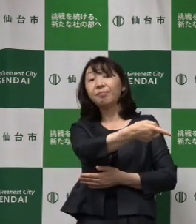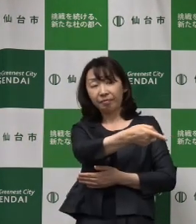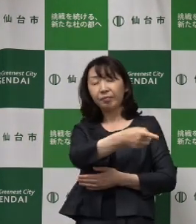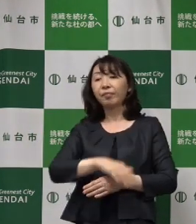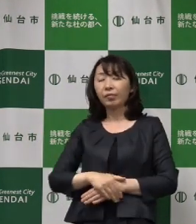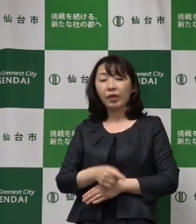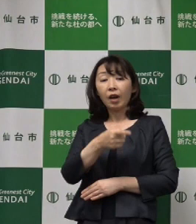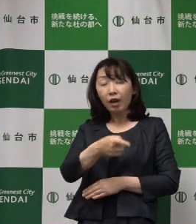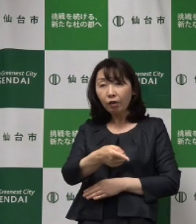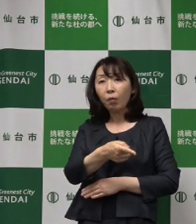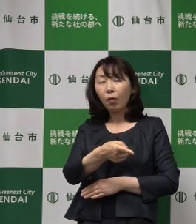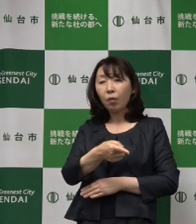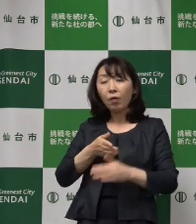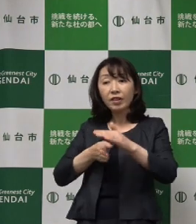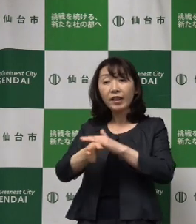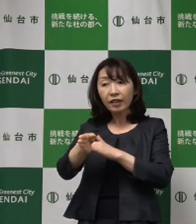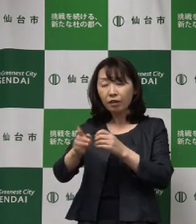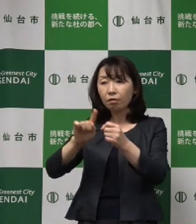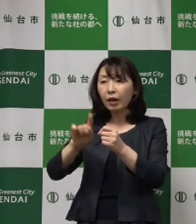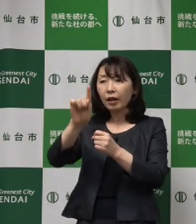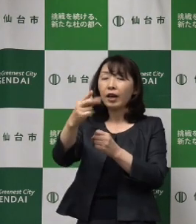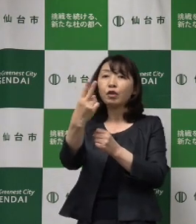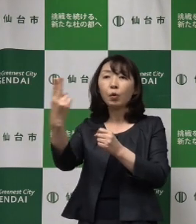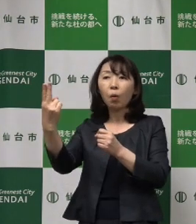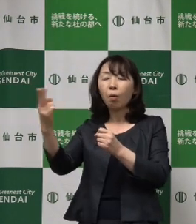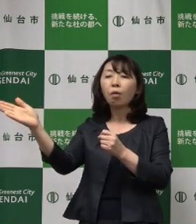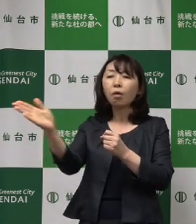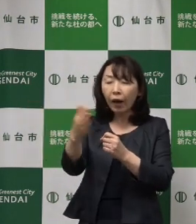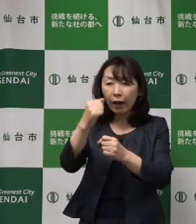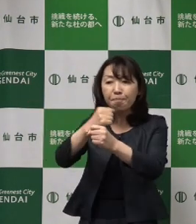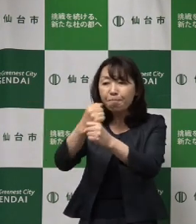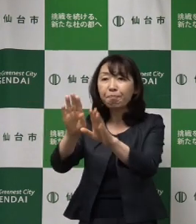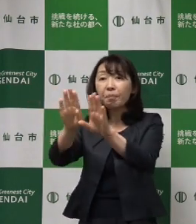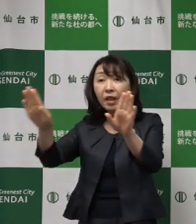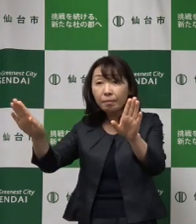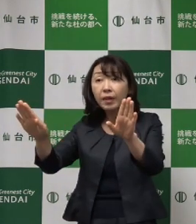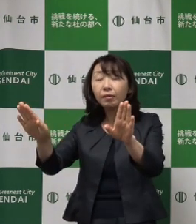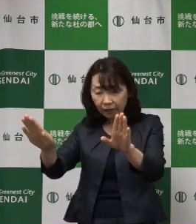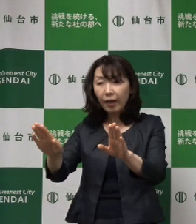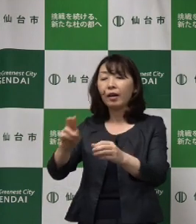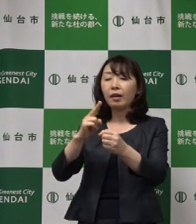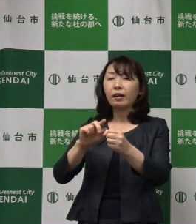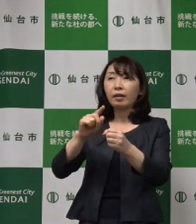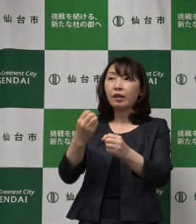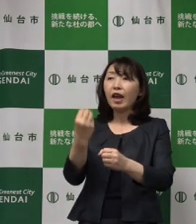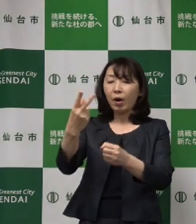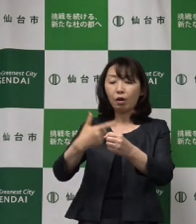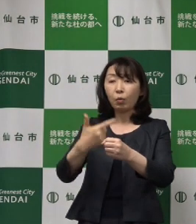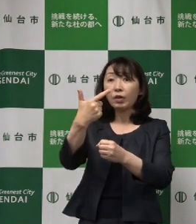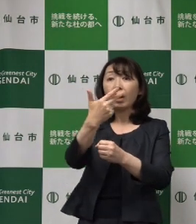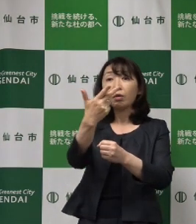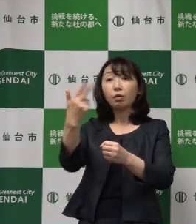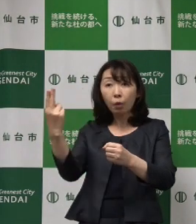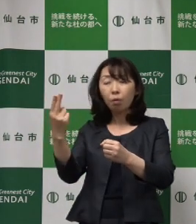この新型車両は来年度から作成に着手し令和6年度から運行を開始する予定です